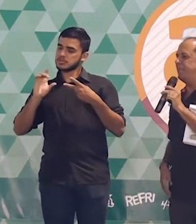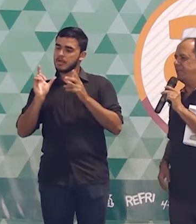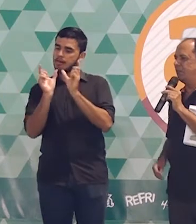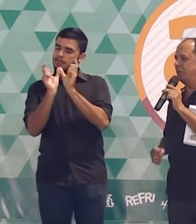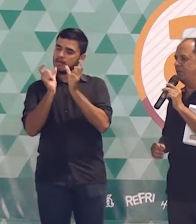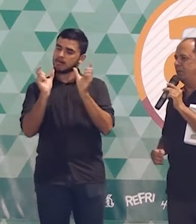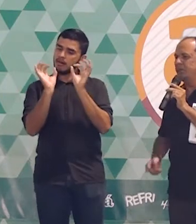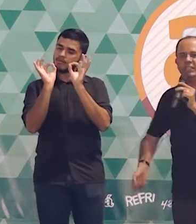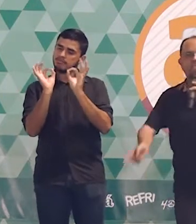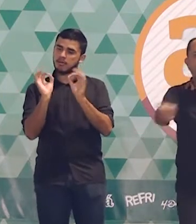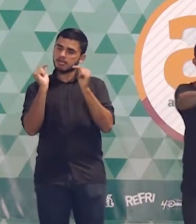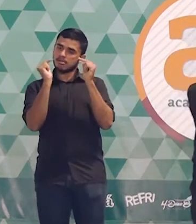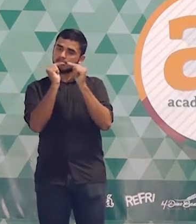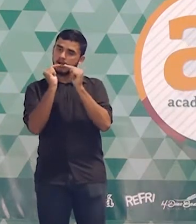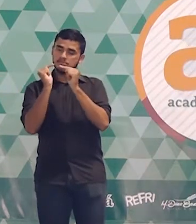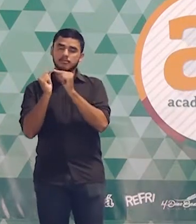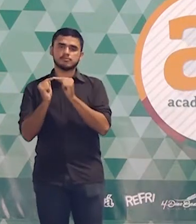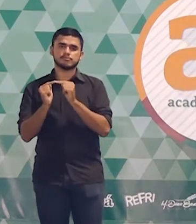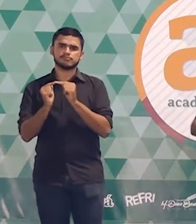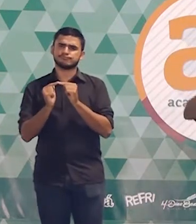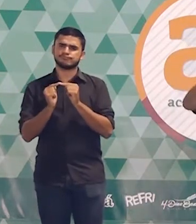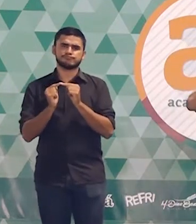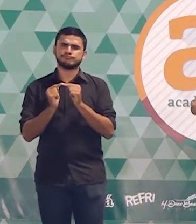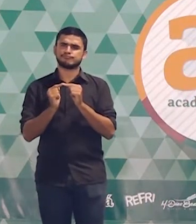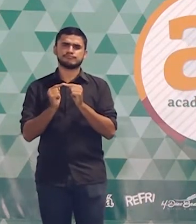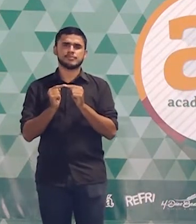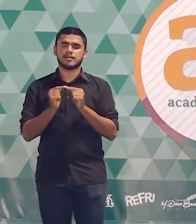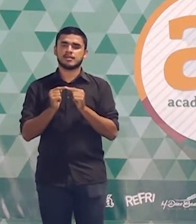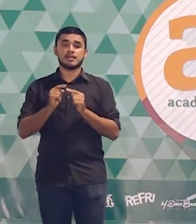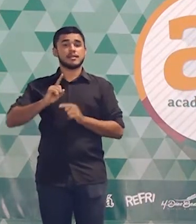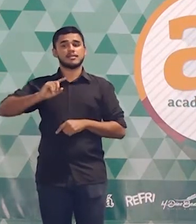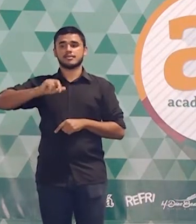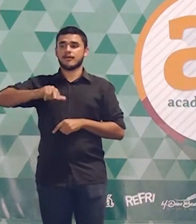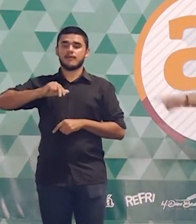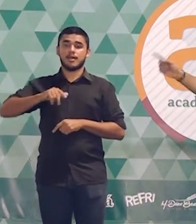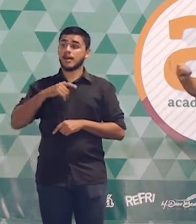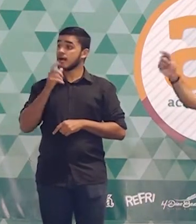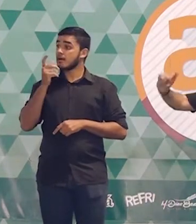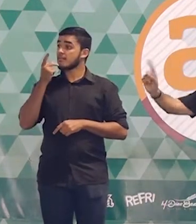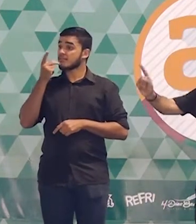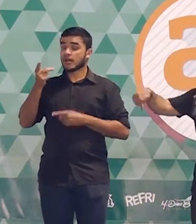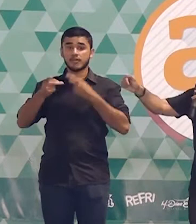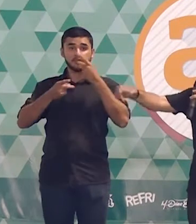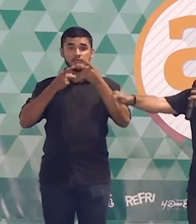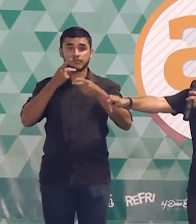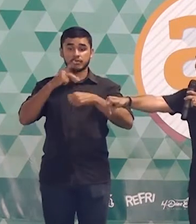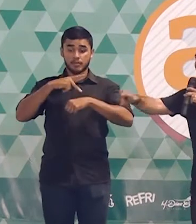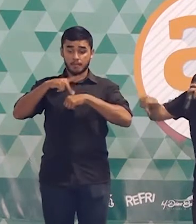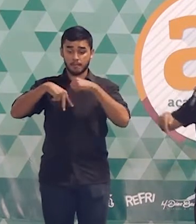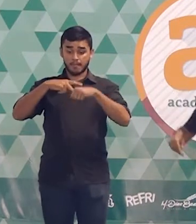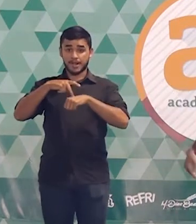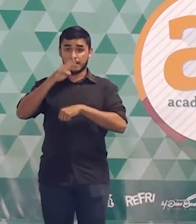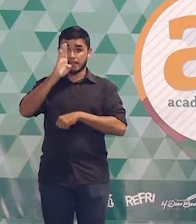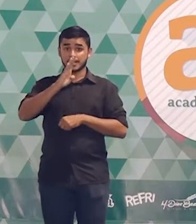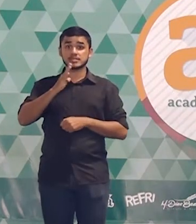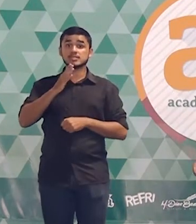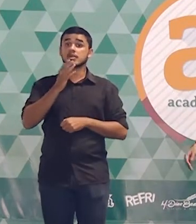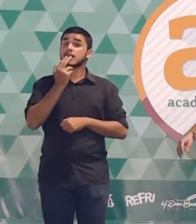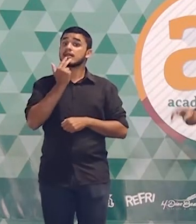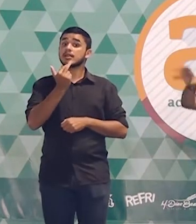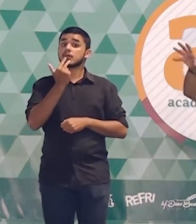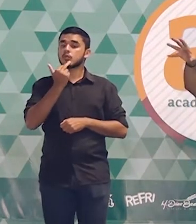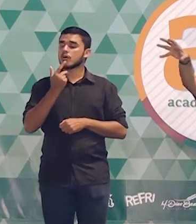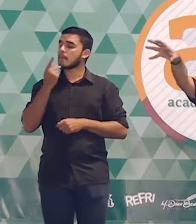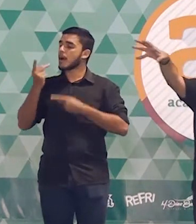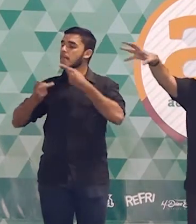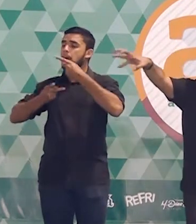seu amigo. Ninguém diz isso, porque a fala brasileira não opta por esse tipo de expressão.